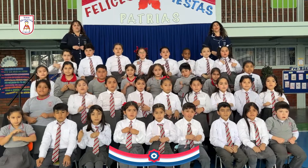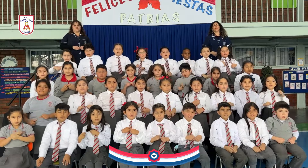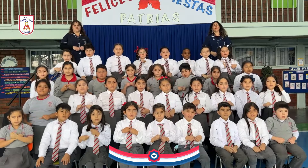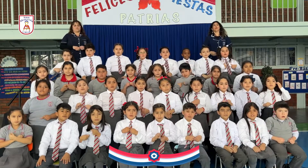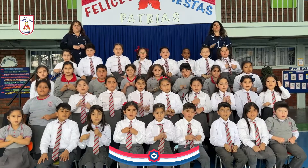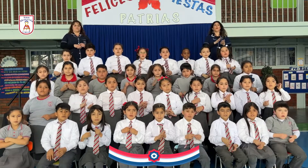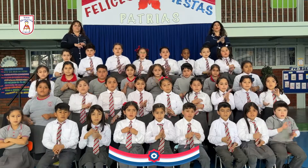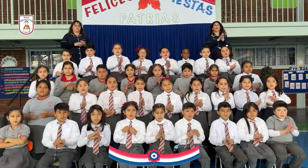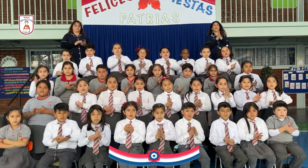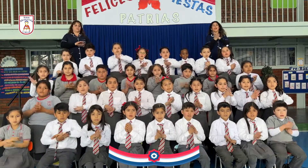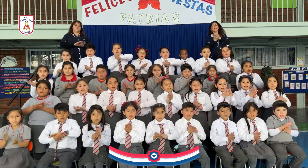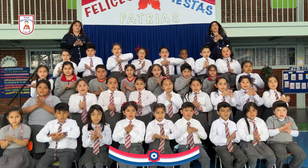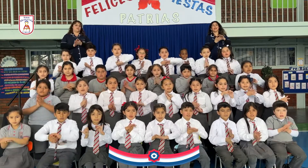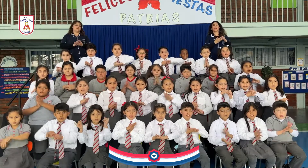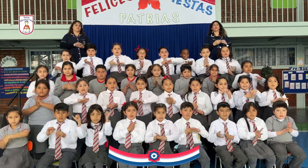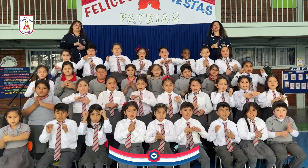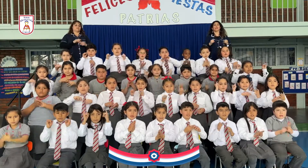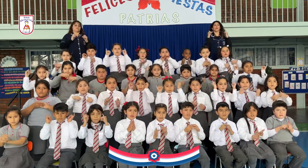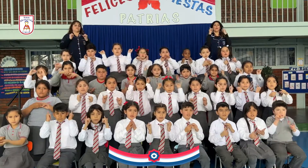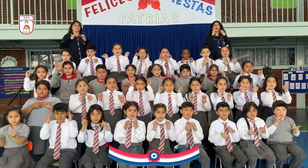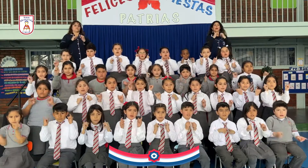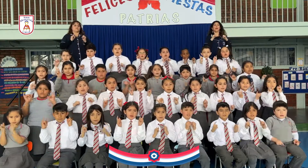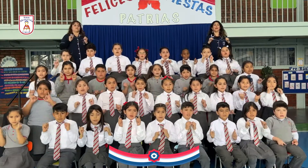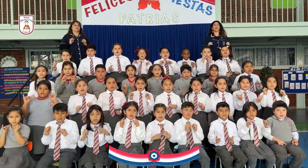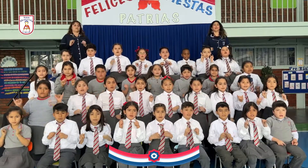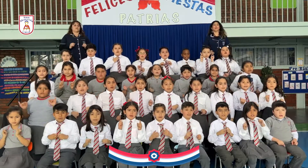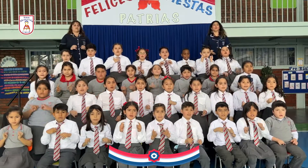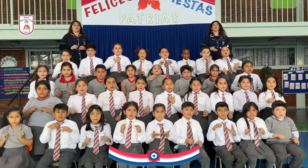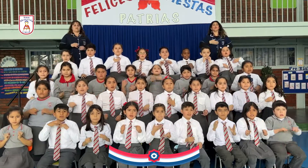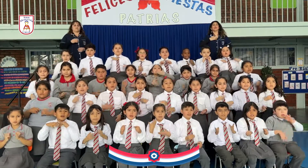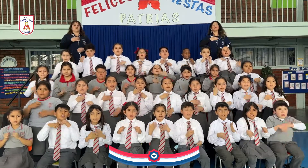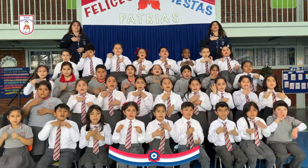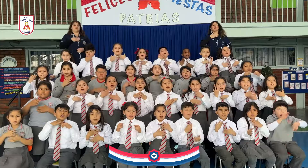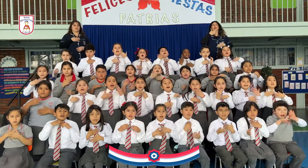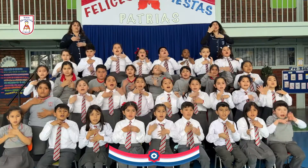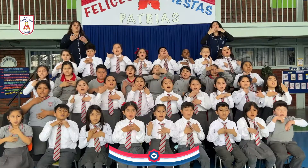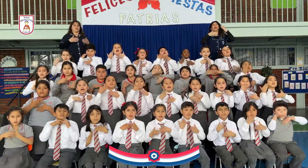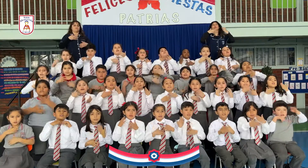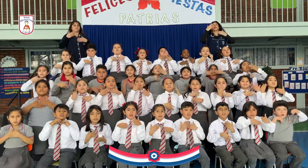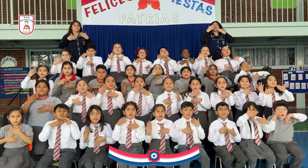los dos materiales que forman mi canto